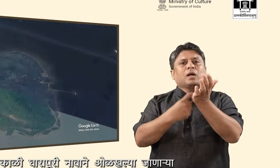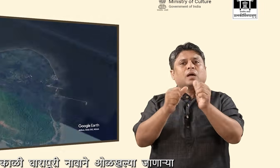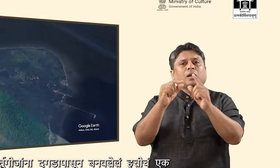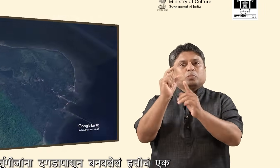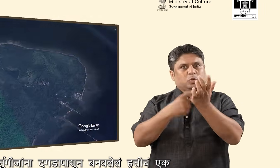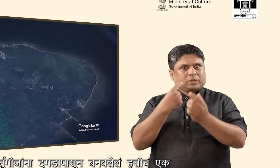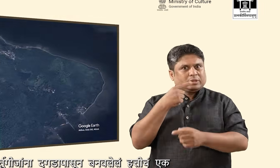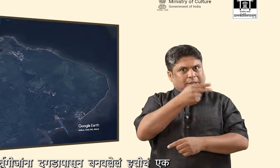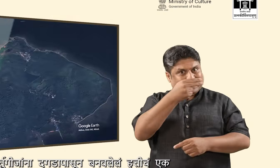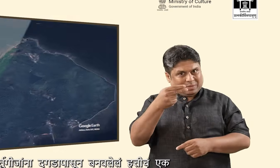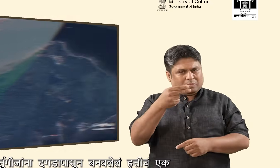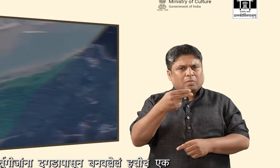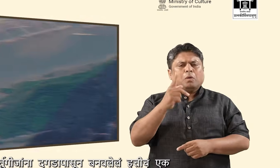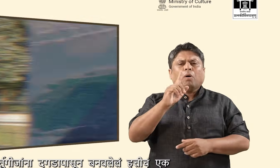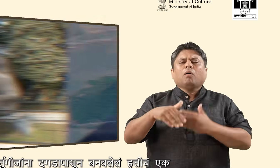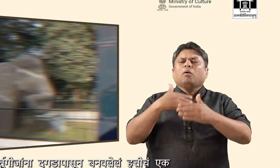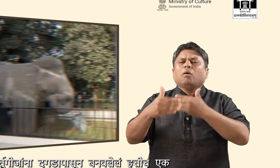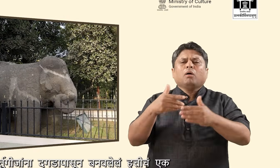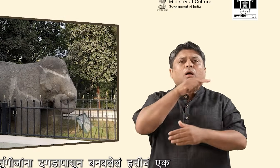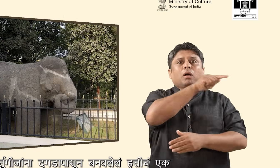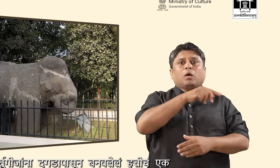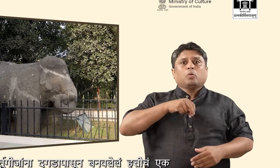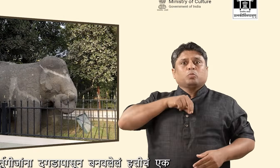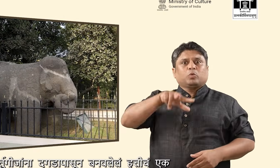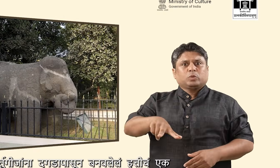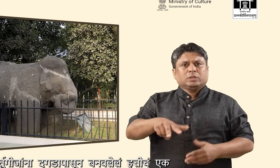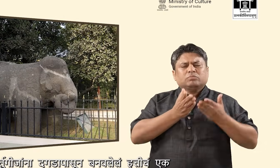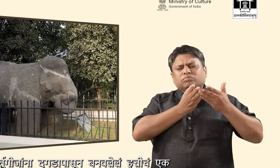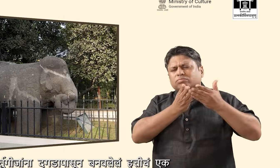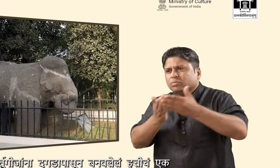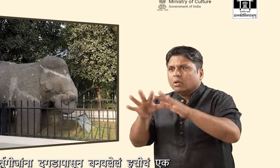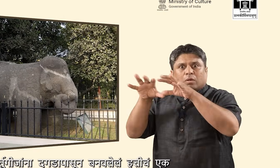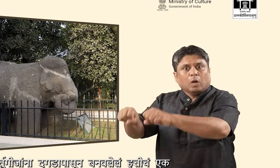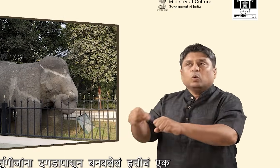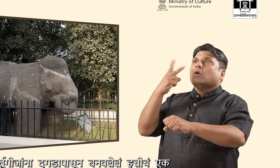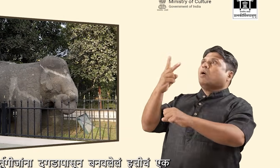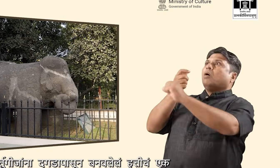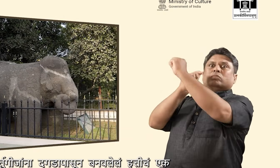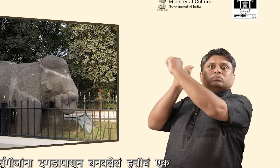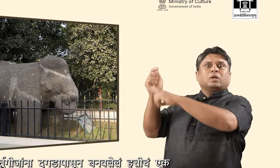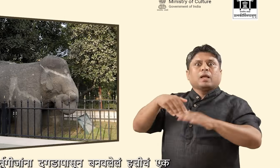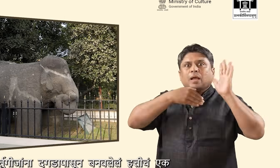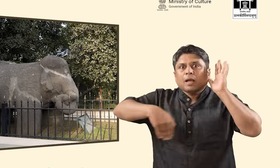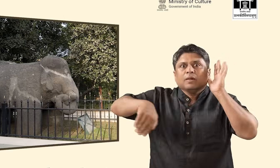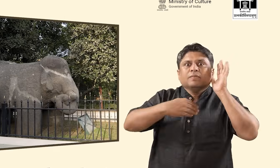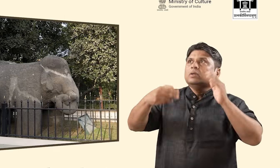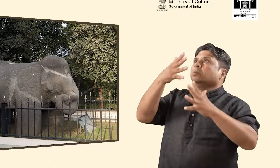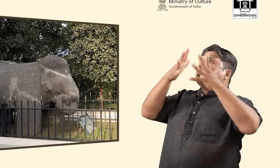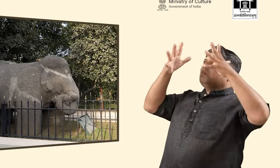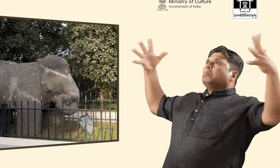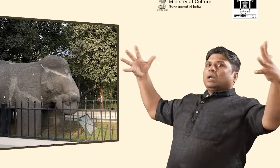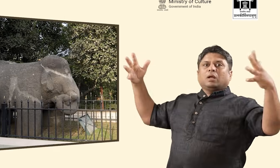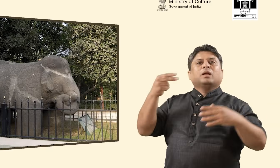बेटावर पोर्तुगीजांना दगडापासून बनवलेलं हत्तीचं एक मोठं शिल्प मिळाल्यावर या बेटाला एलिफंटा हे नाव